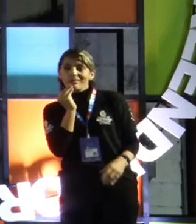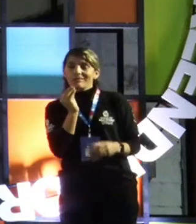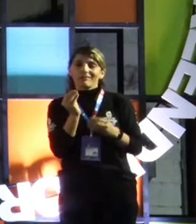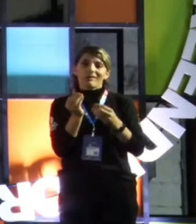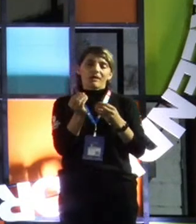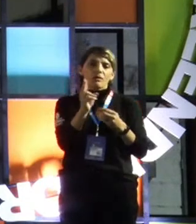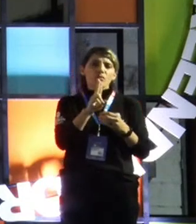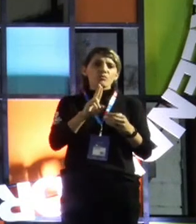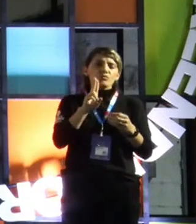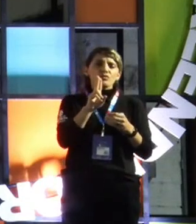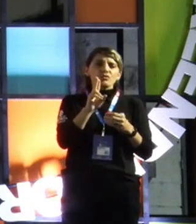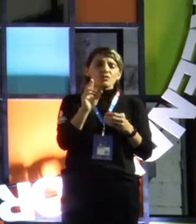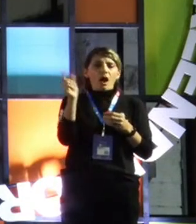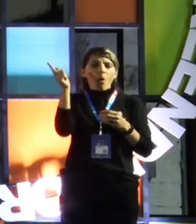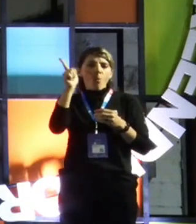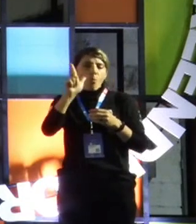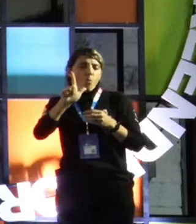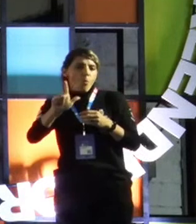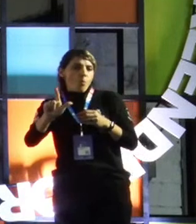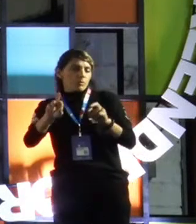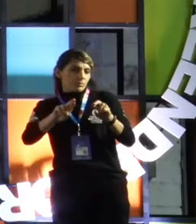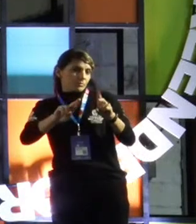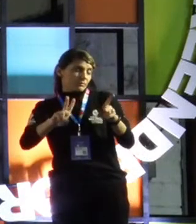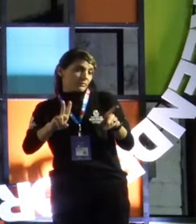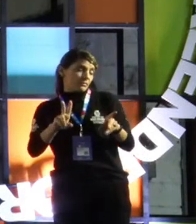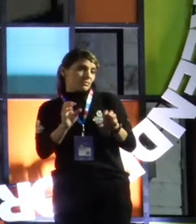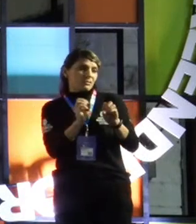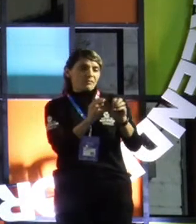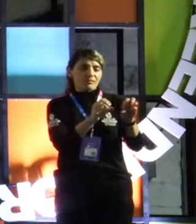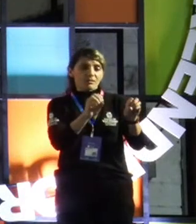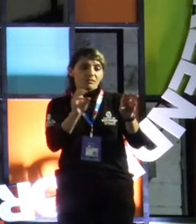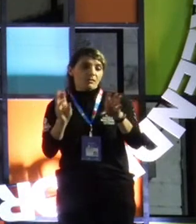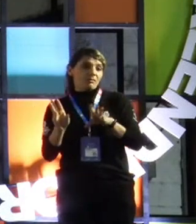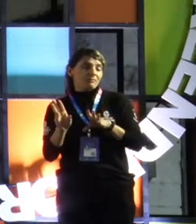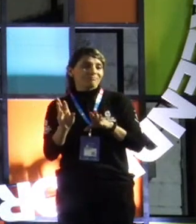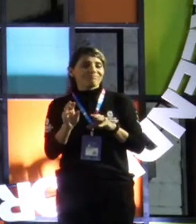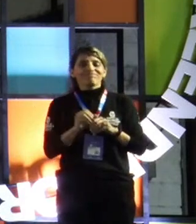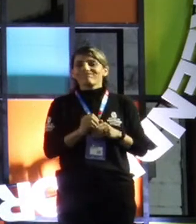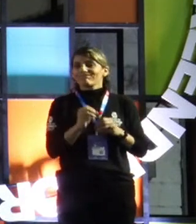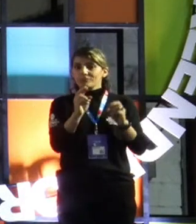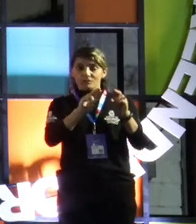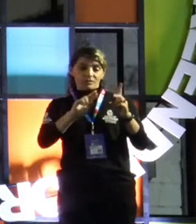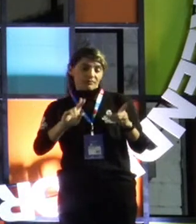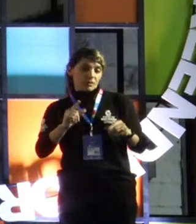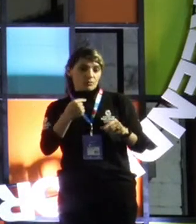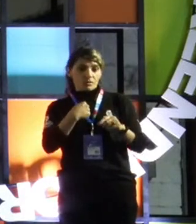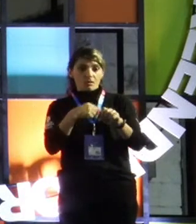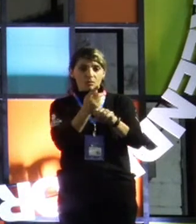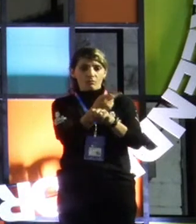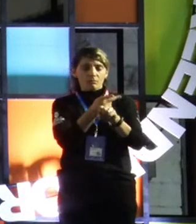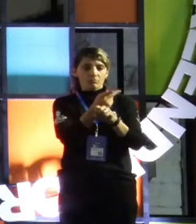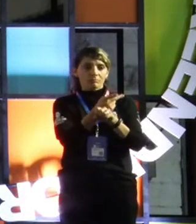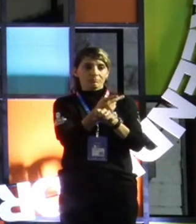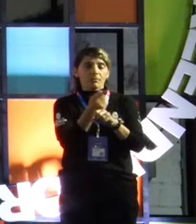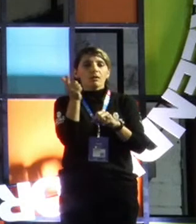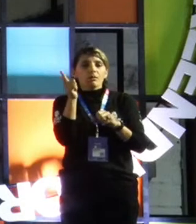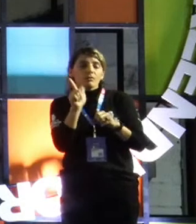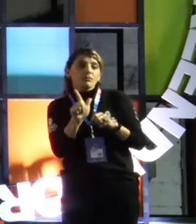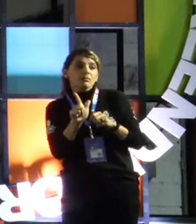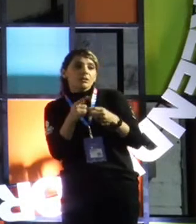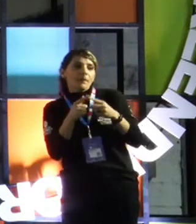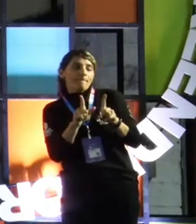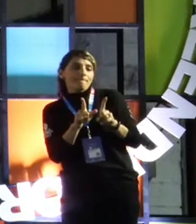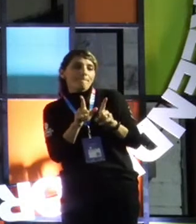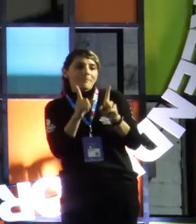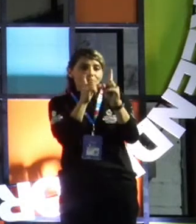estava ensinando no Excel da Microsoft ali instalado no meu PC, mas consegui, mas com um pouquinho mais